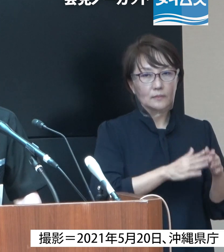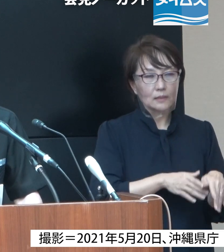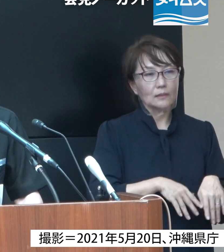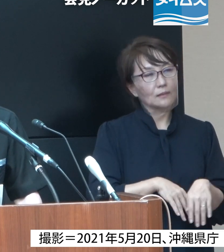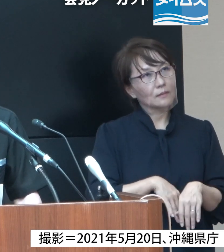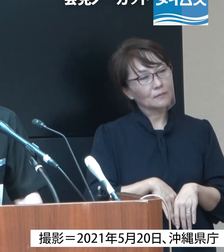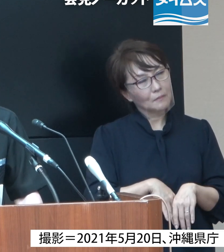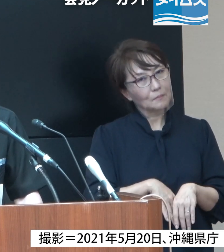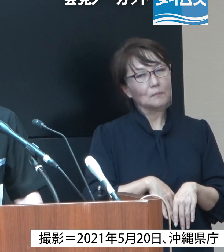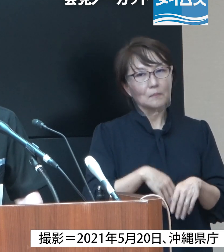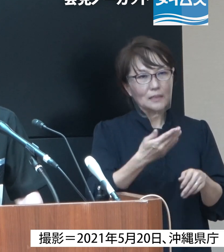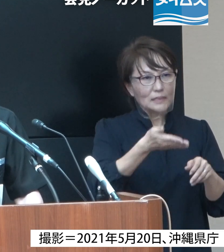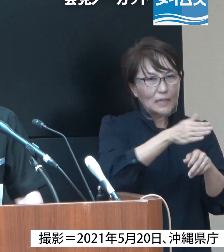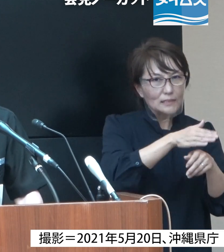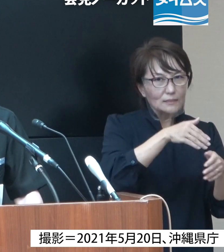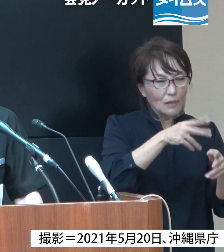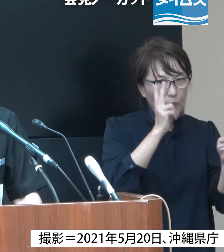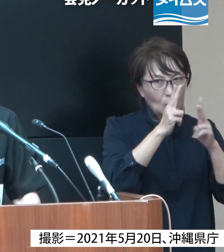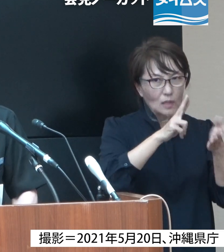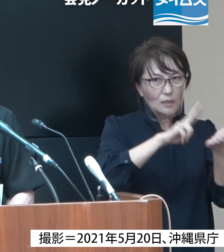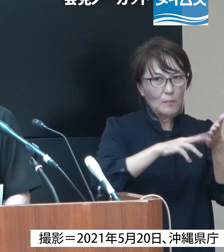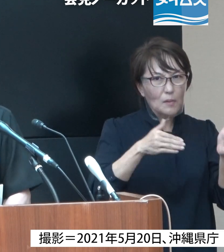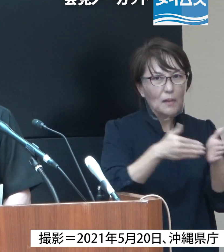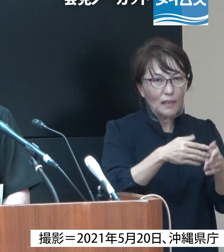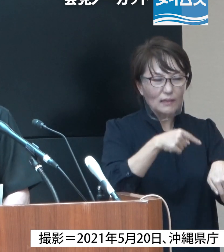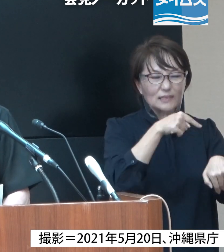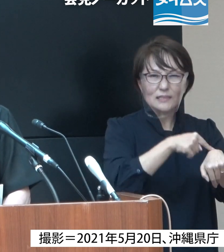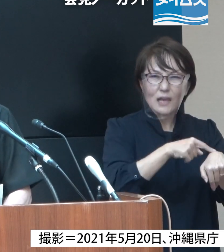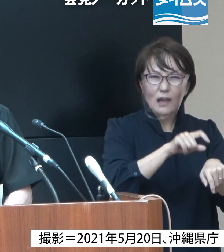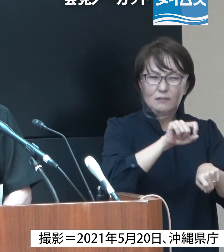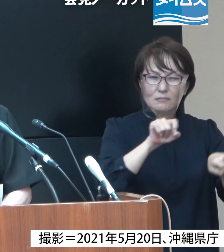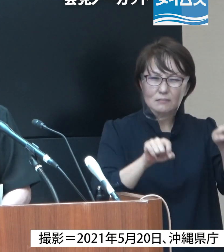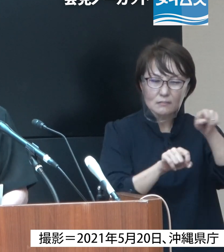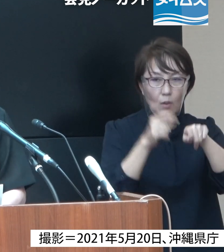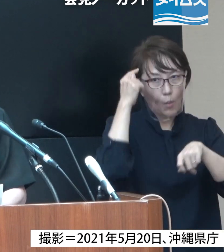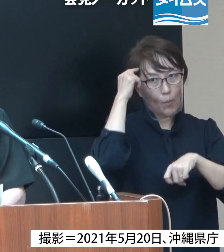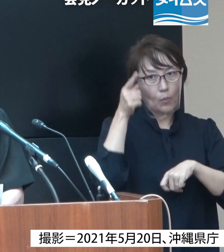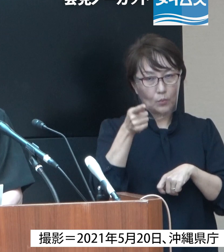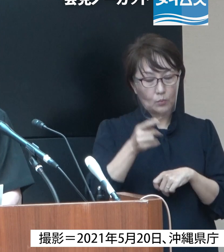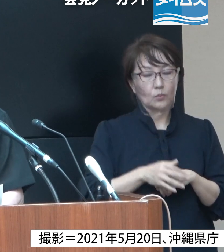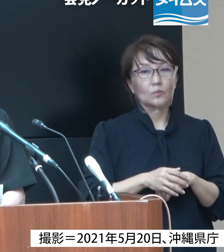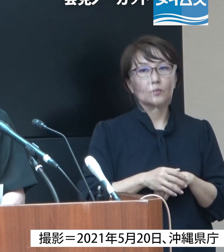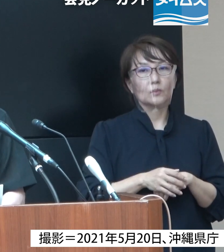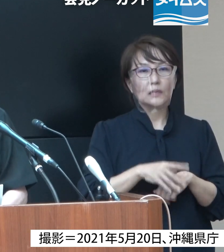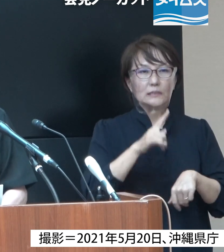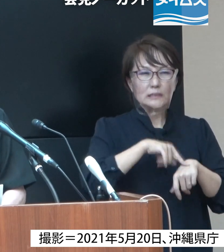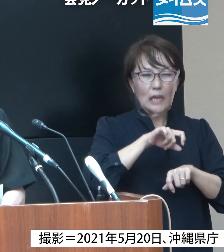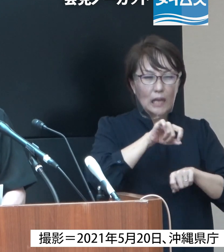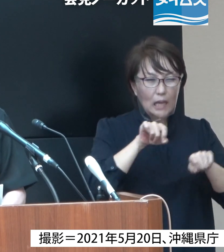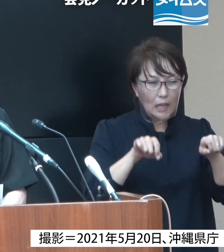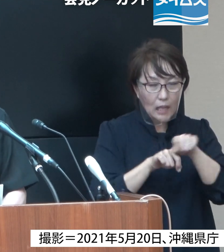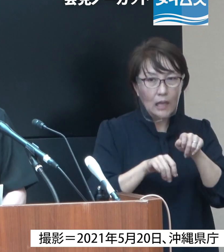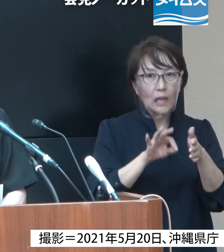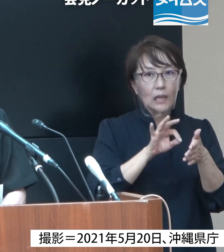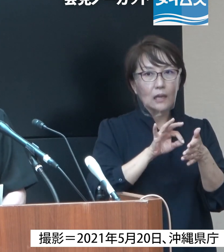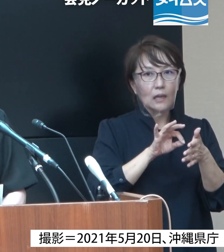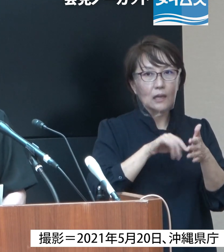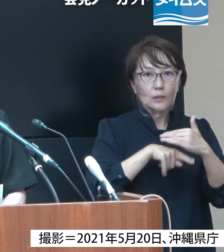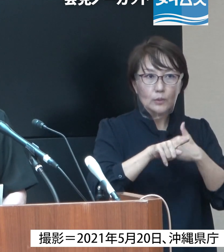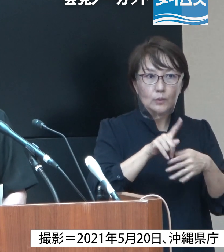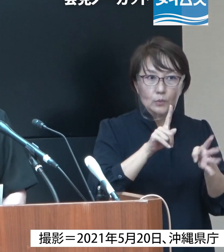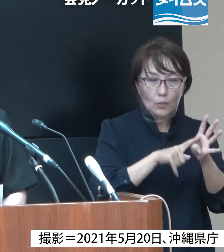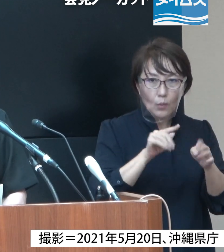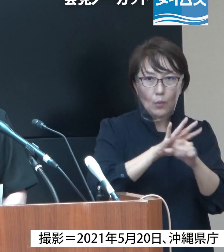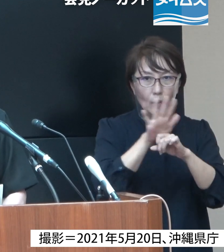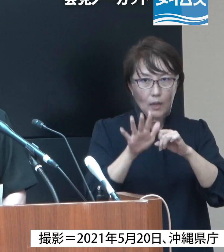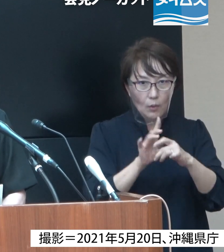間がかかったなというふうな印象があるんですけれども、その時間がかかった理由と、コロナの対